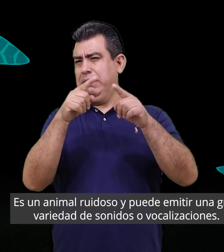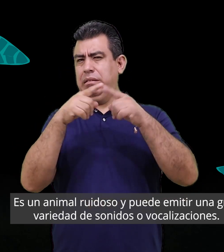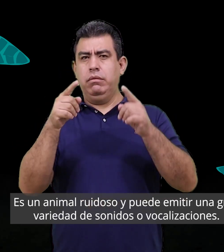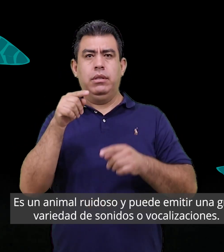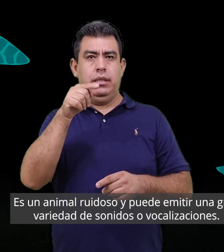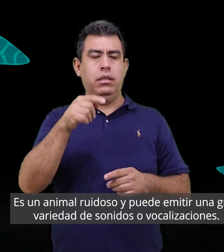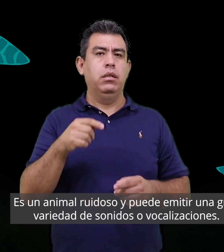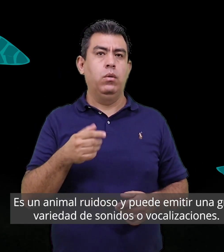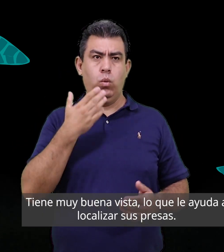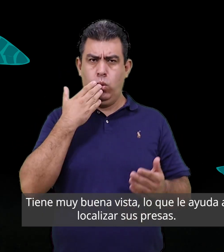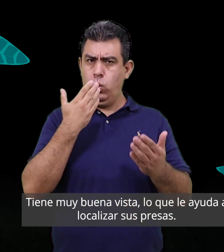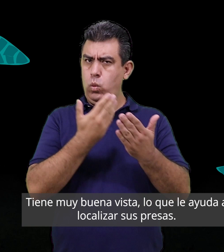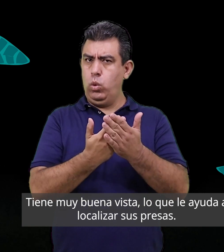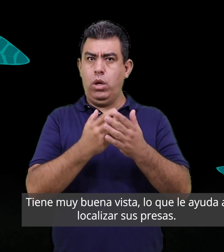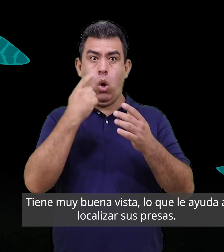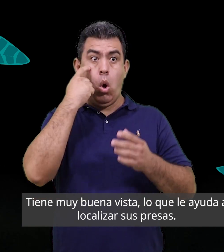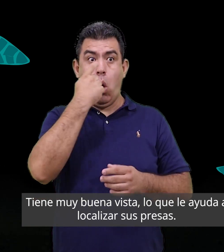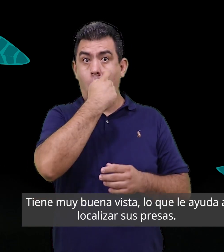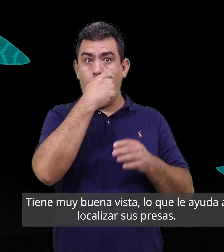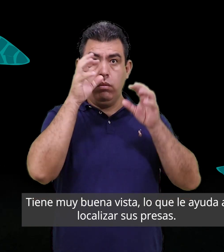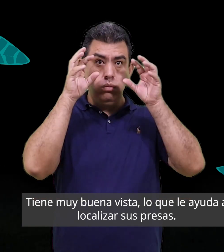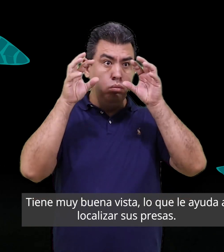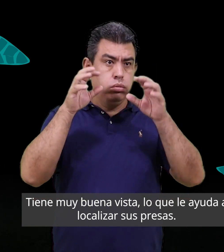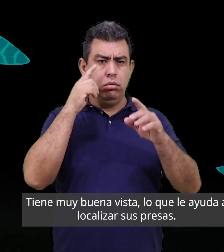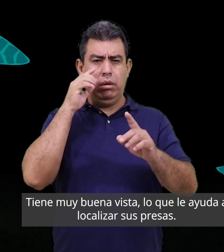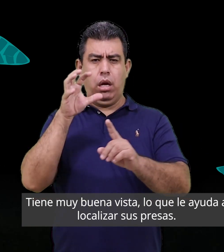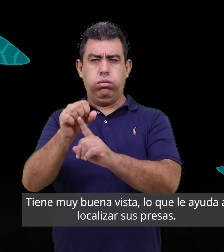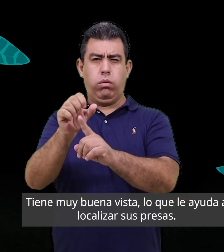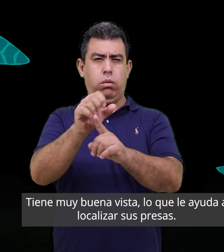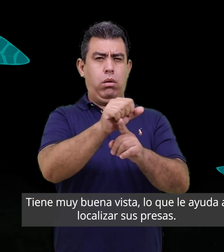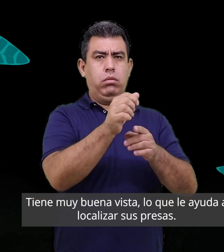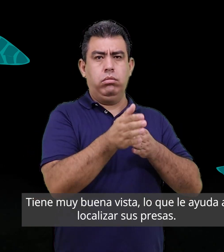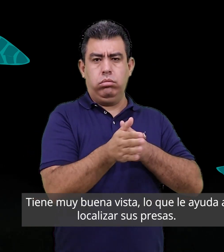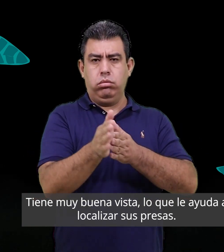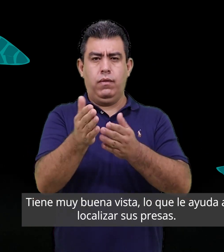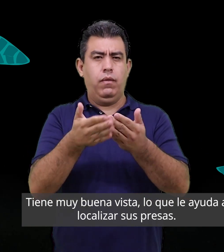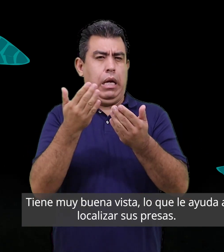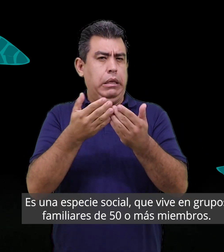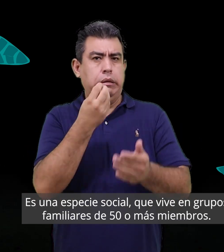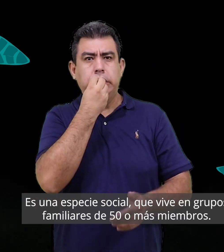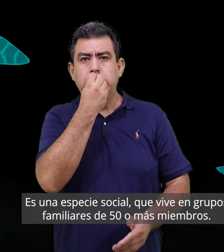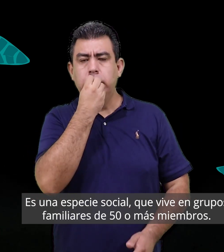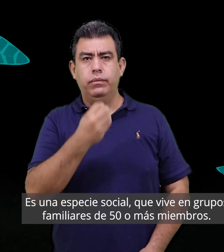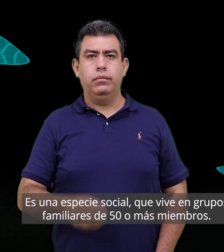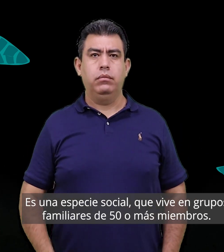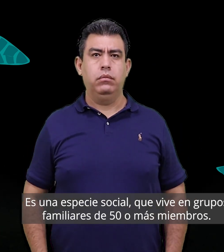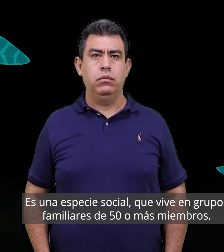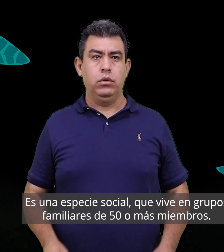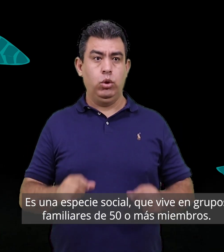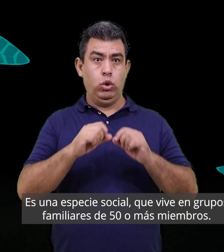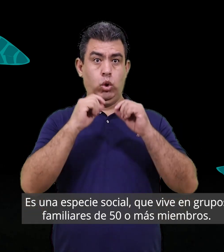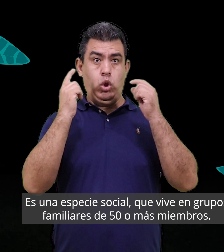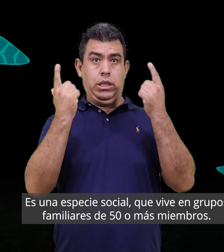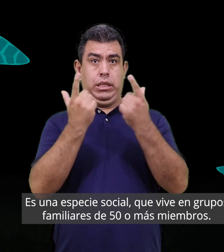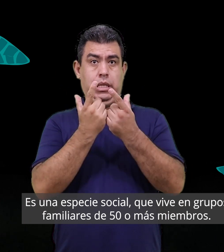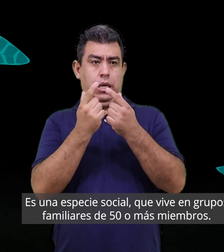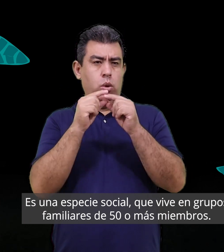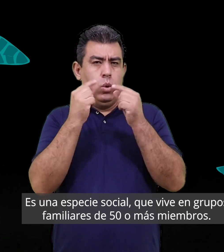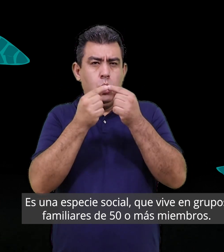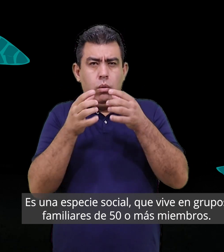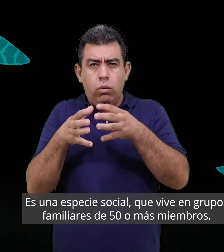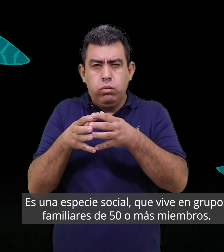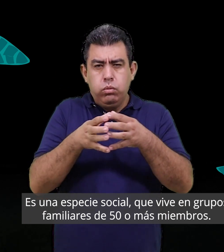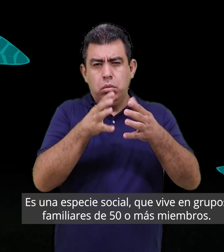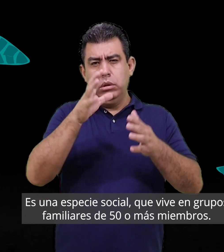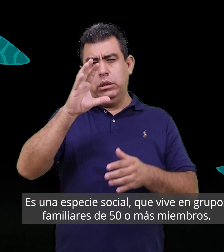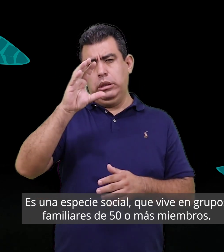sonidos o vocalizaciones. Tiene muy buena vista, lo que le ayuda a localizar sus presas. Es una especie social que vive en grupos